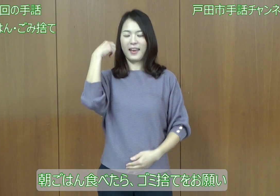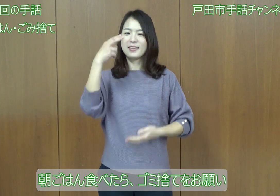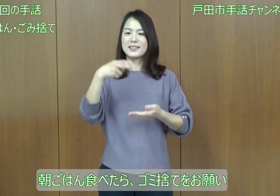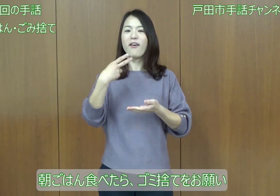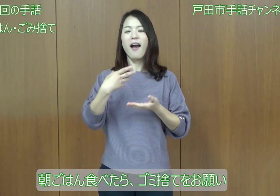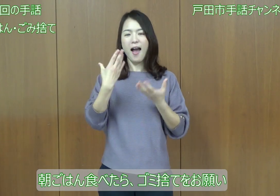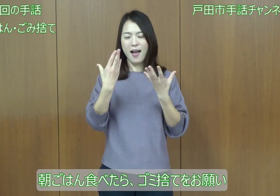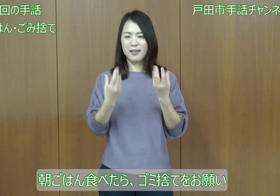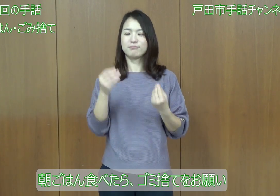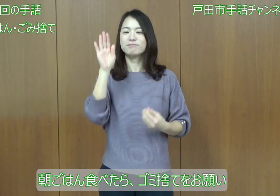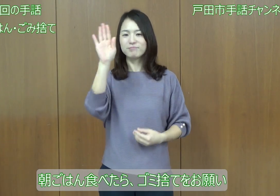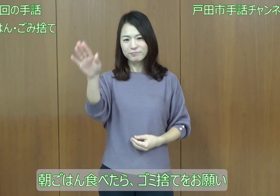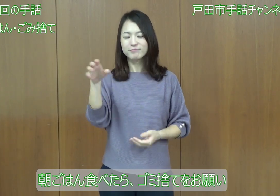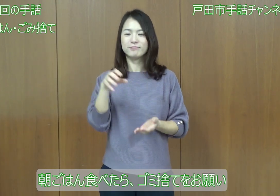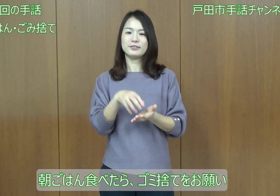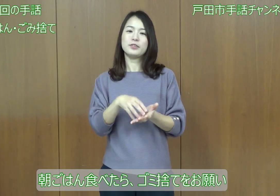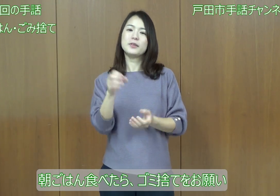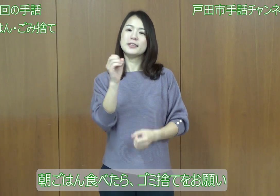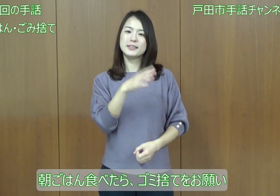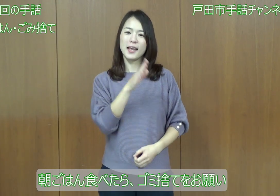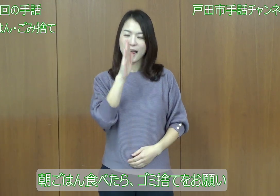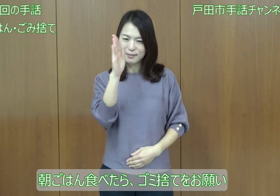朝ごはんを食べたらゴミ捨てお願い。